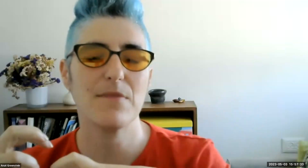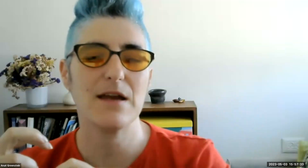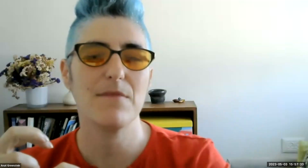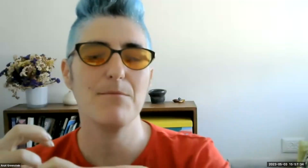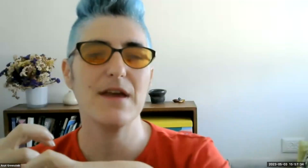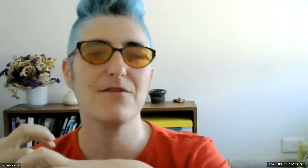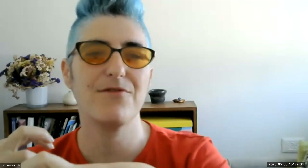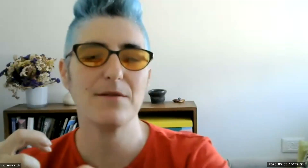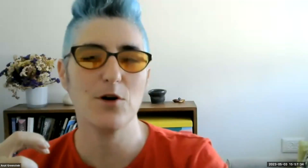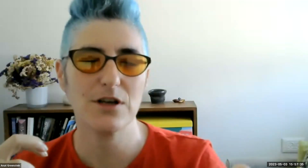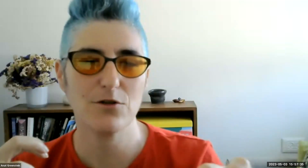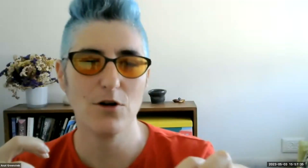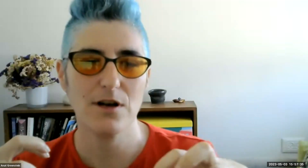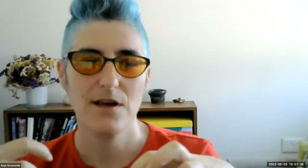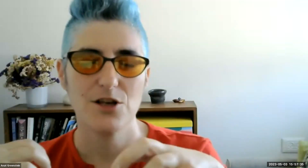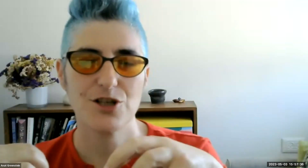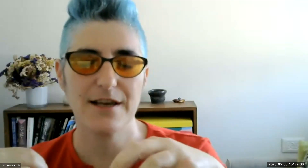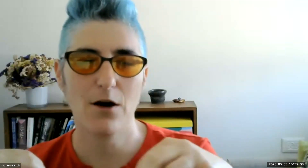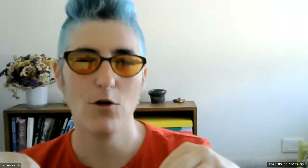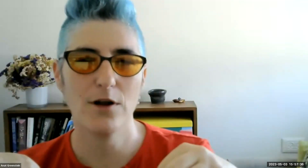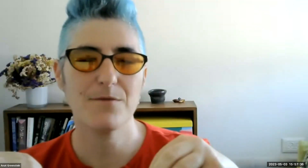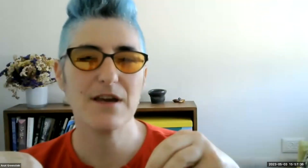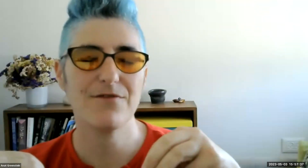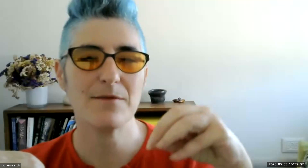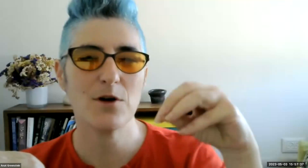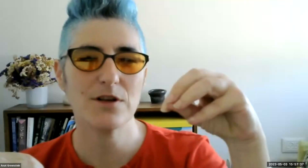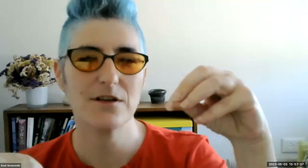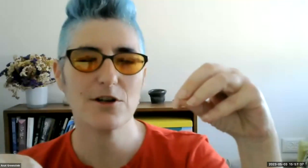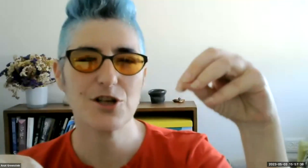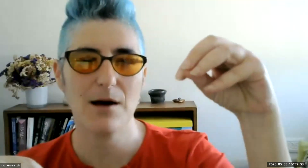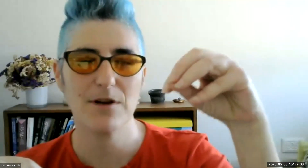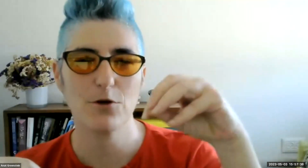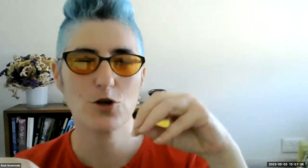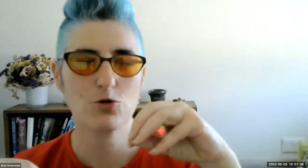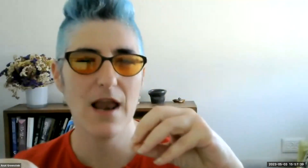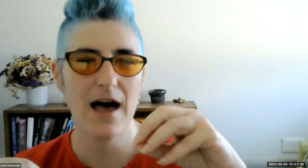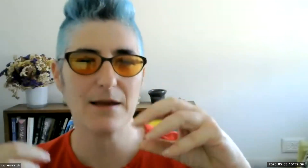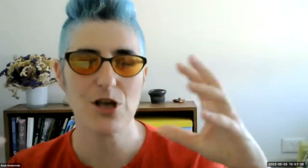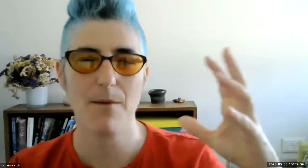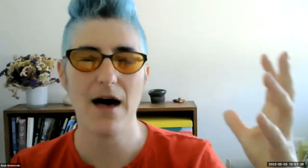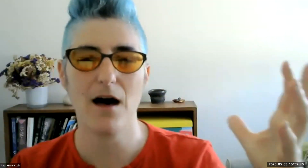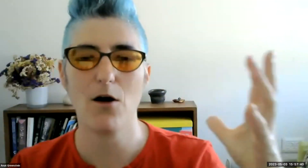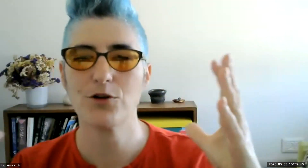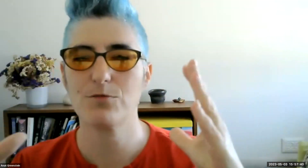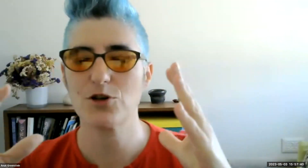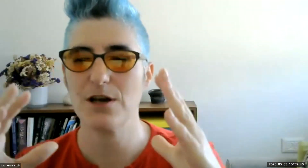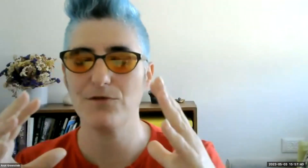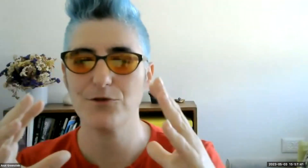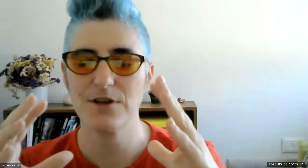עם מגוון מאוד גדול של יכולות, ומגוון מאוד גדול של עמדות שוליים, שהמערכות כמו שהן עובדות